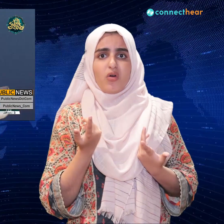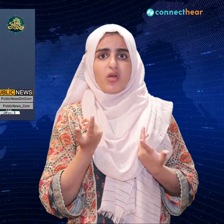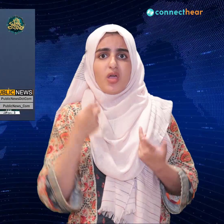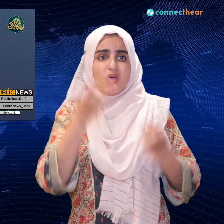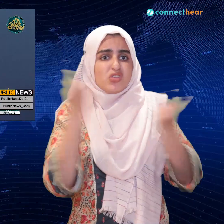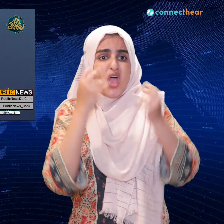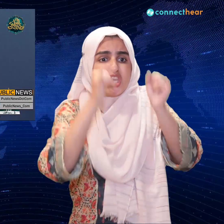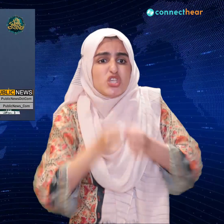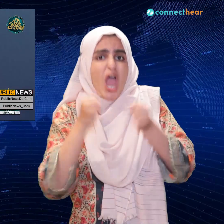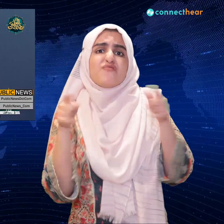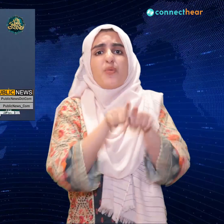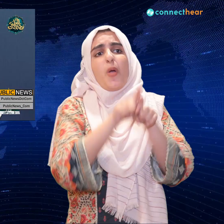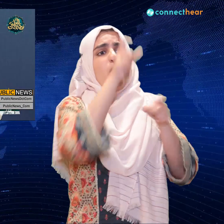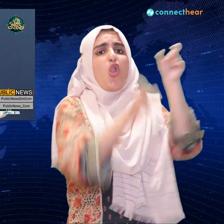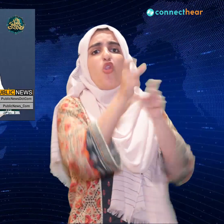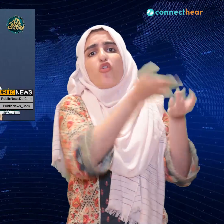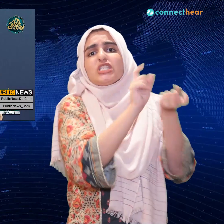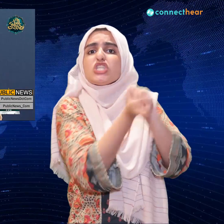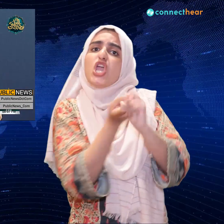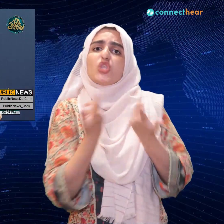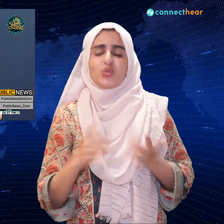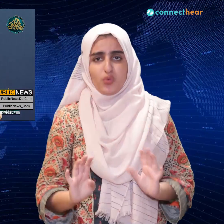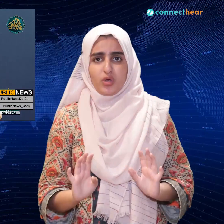جانوروں کا معاشرہ ہے. اور اس میں پھر